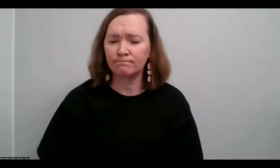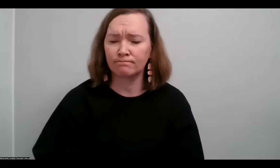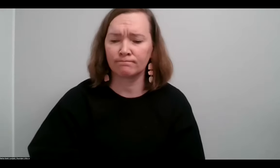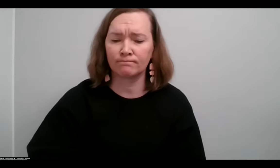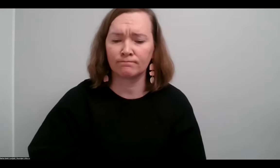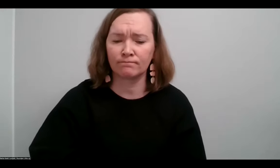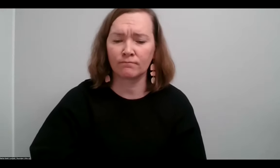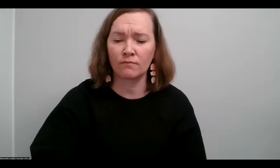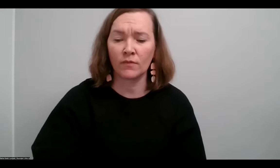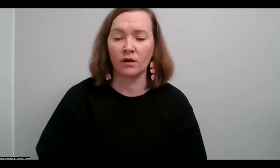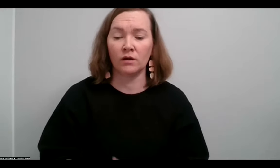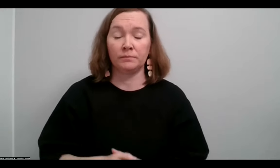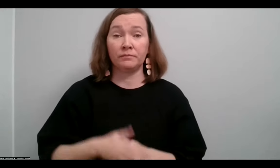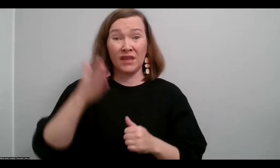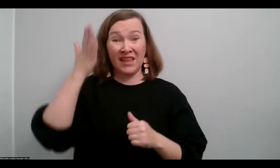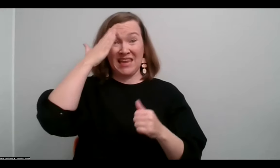tälle asialle tehdä?